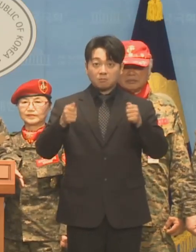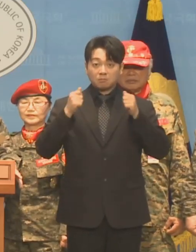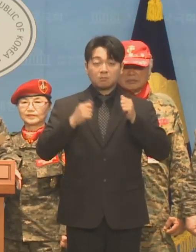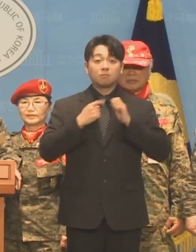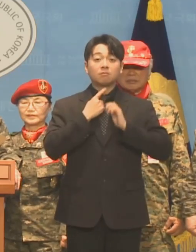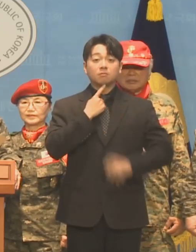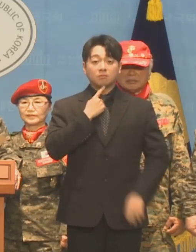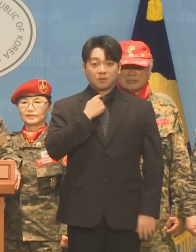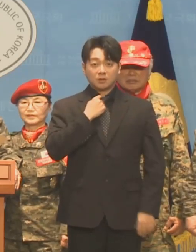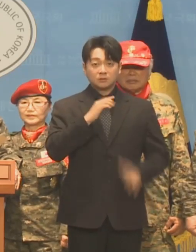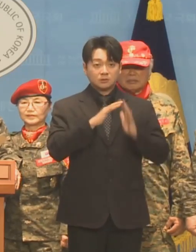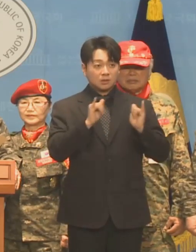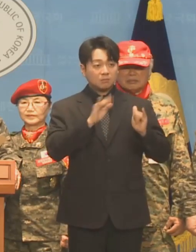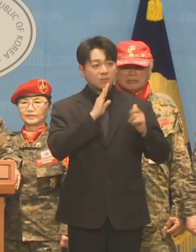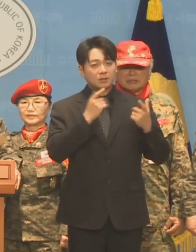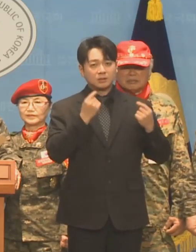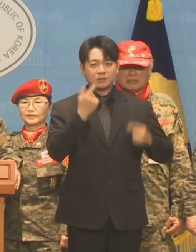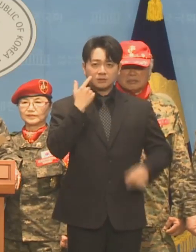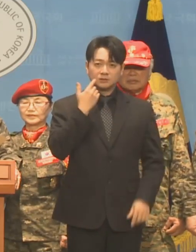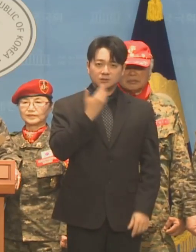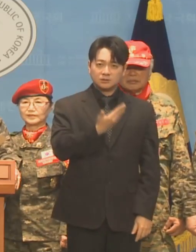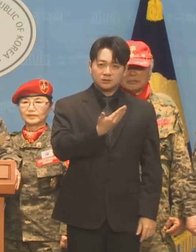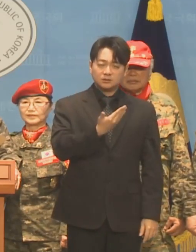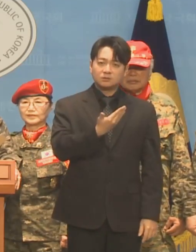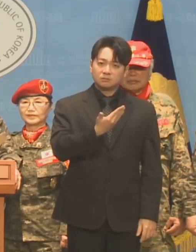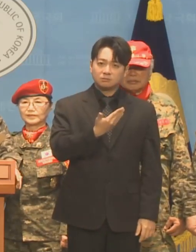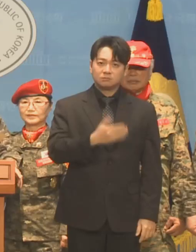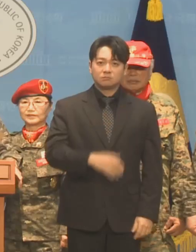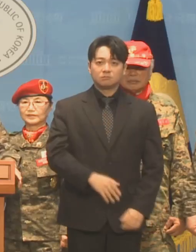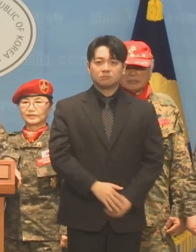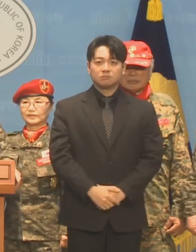것인지 묻지 않을 수 없습니다.